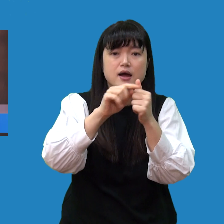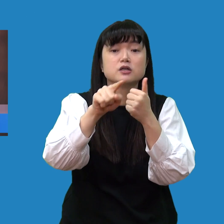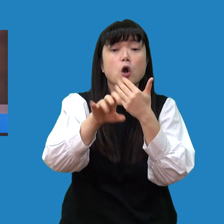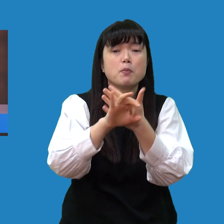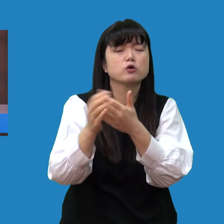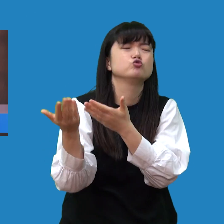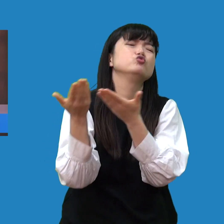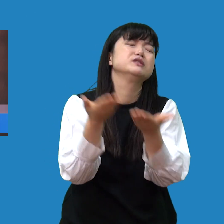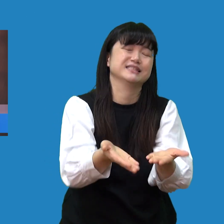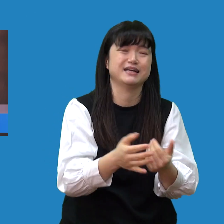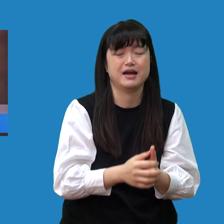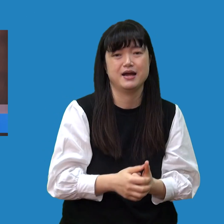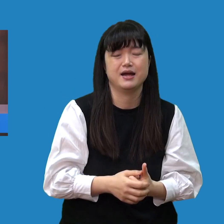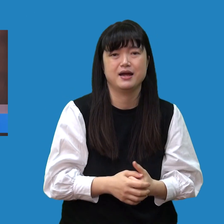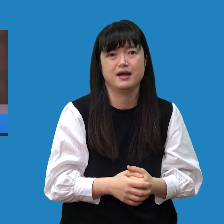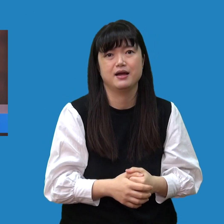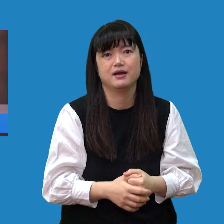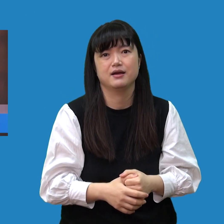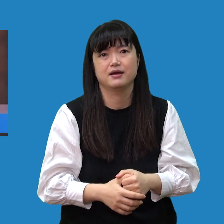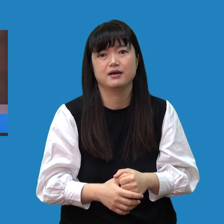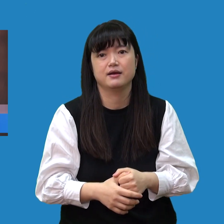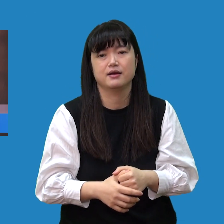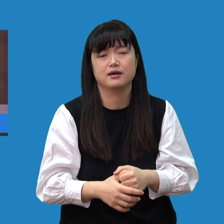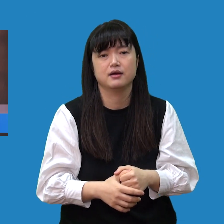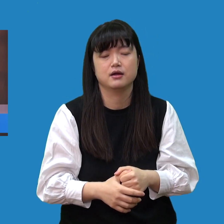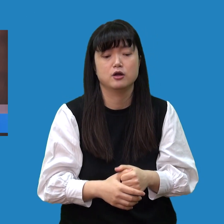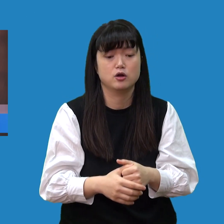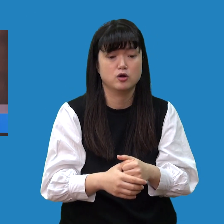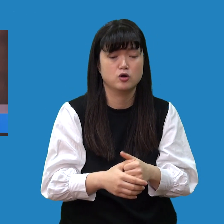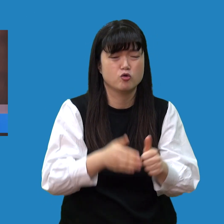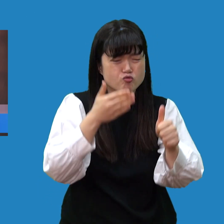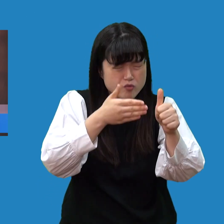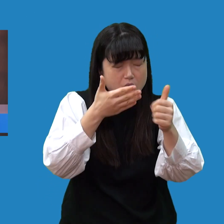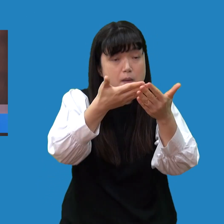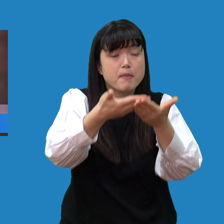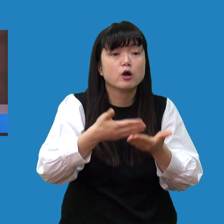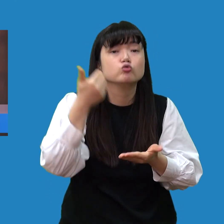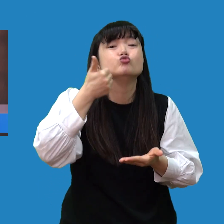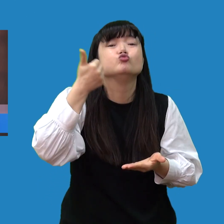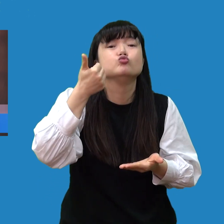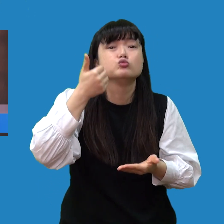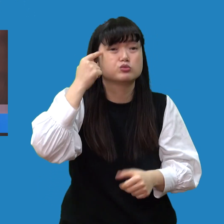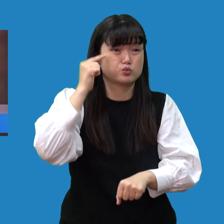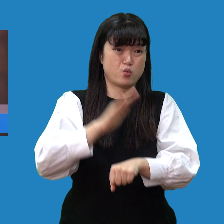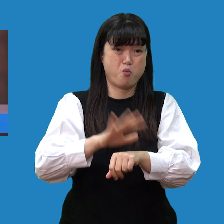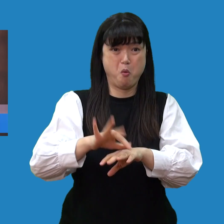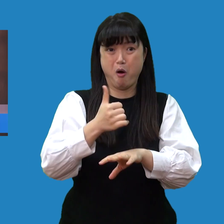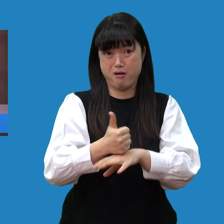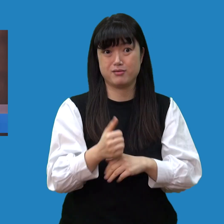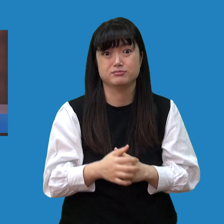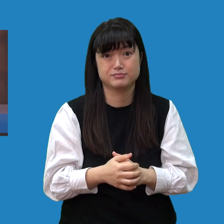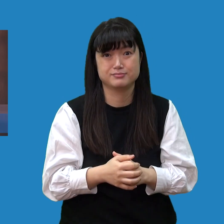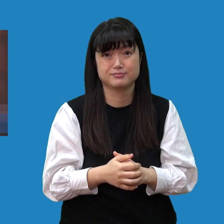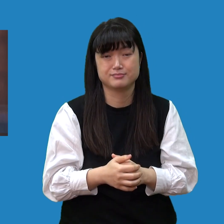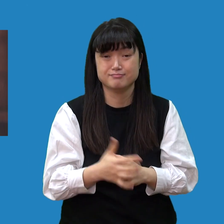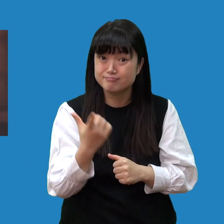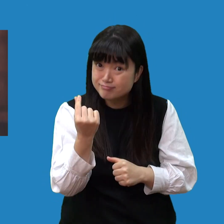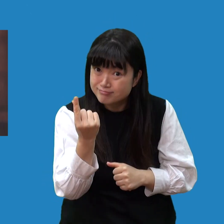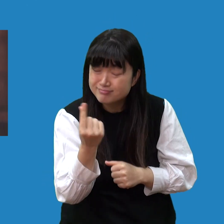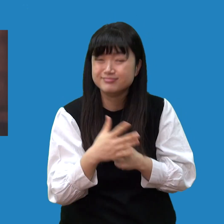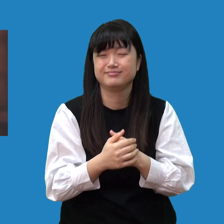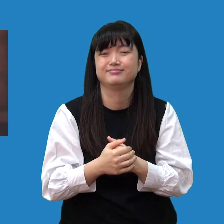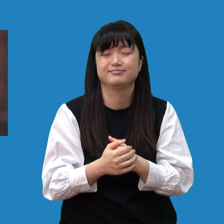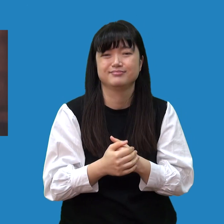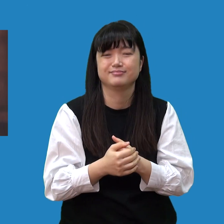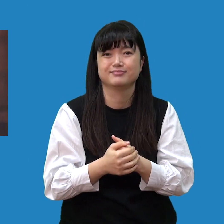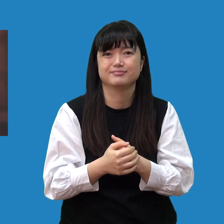그리하면 주시리라. 아멘. 구해서 받았잖아요. 누가? 솔로몬이. 그리고